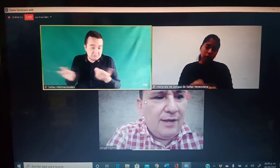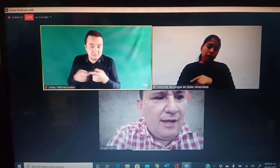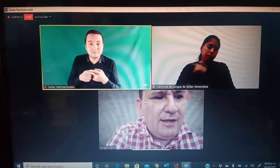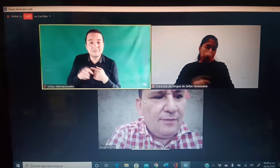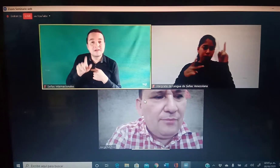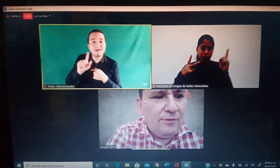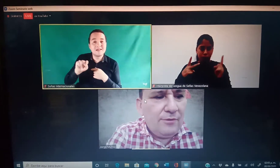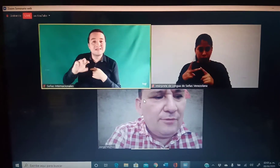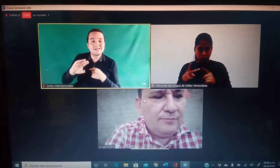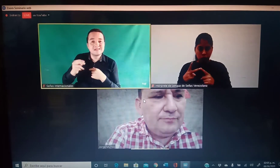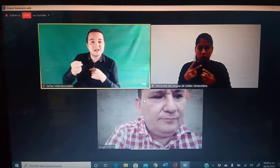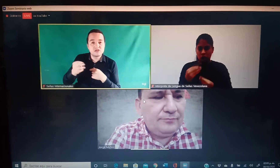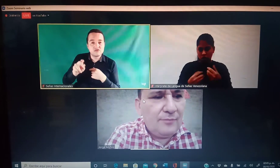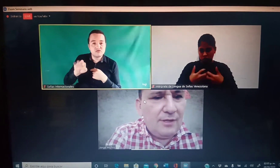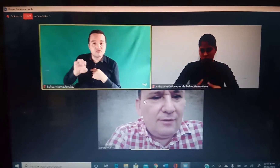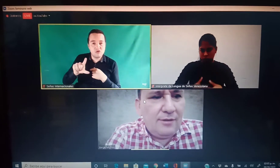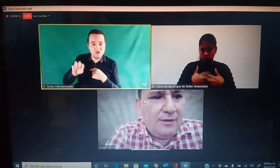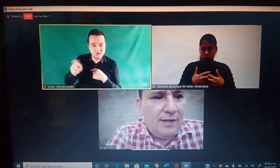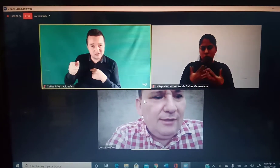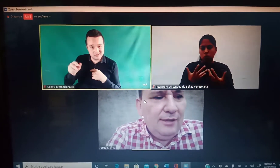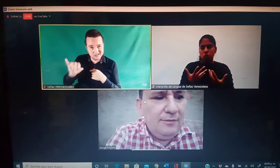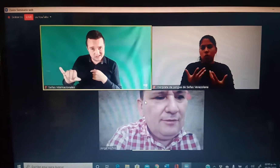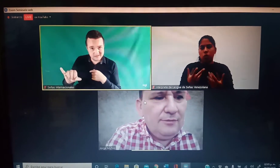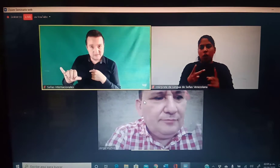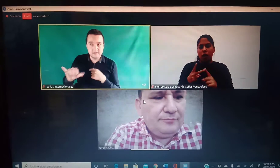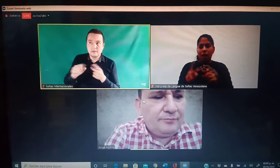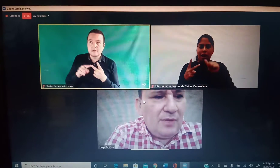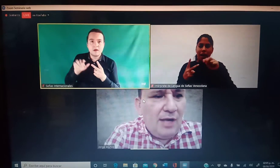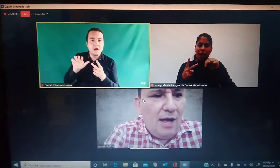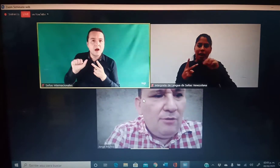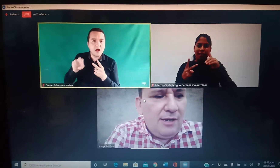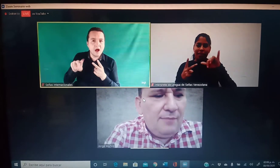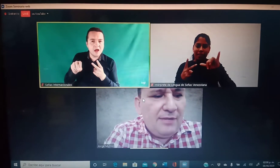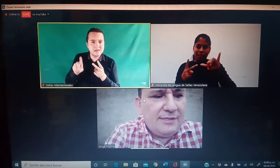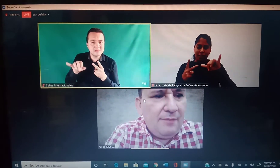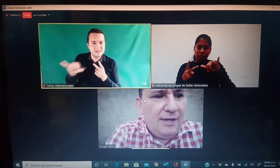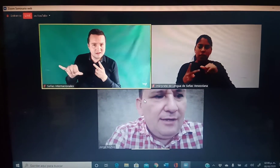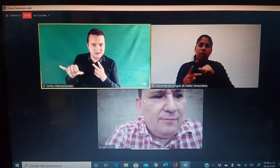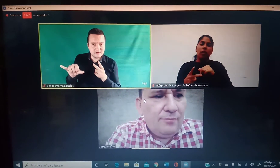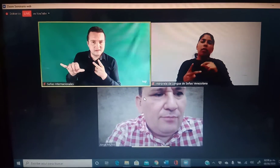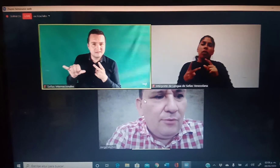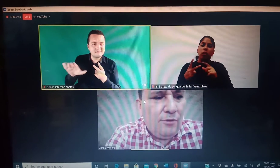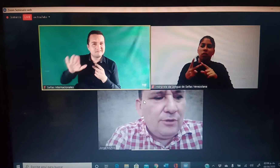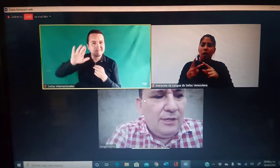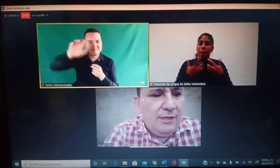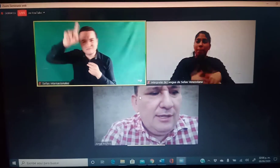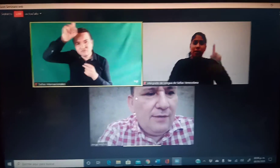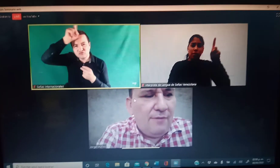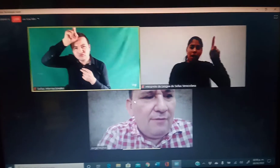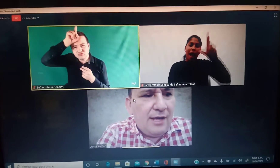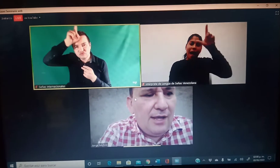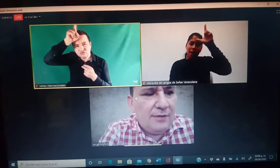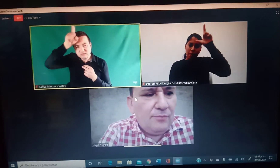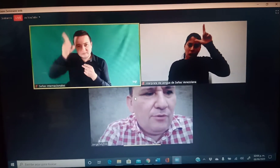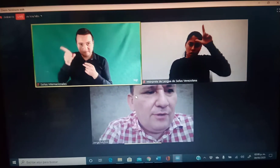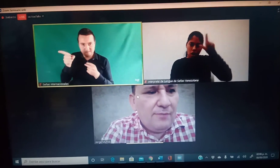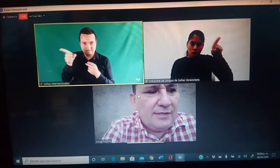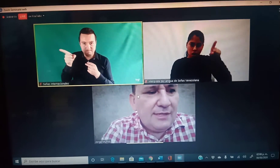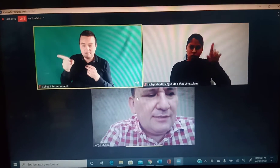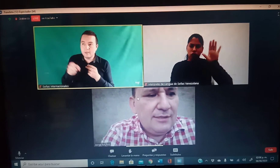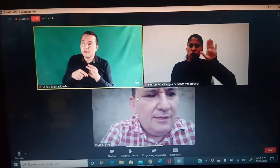fabricadas por Andy, una empresa alemana, por líneas fabricadas